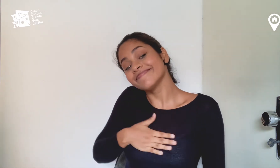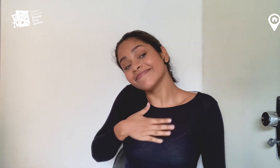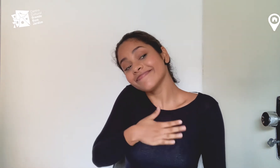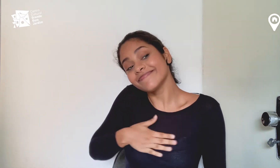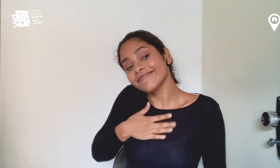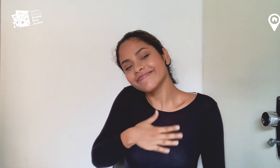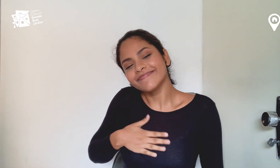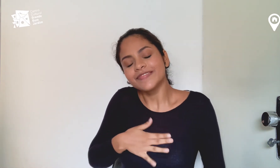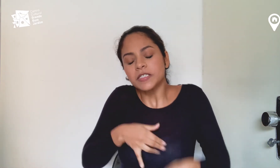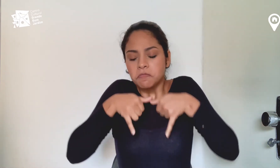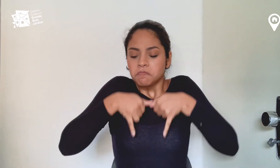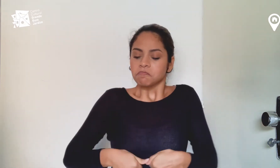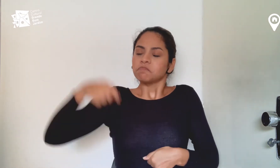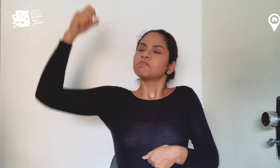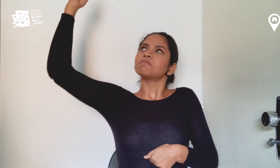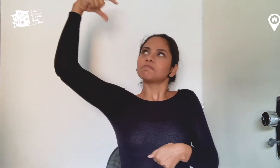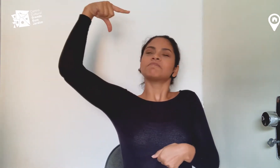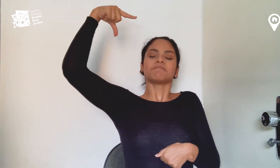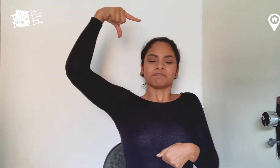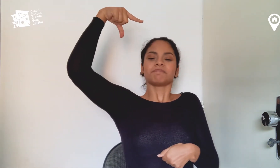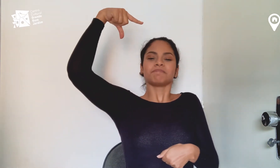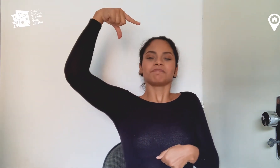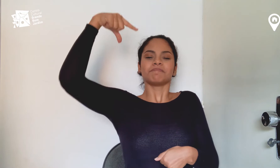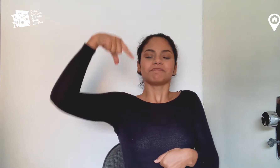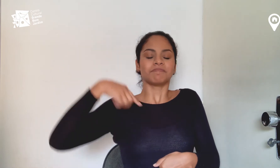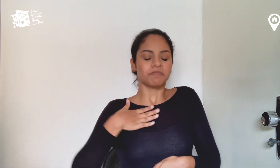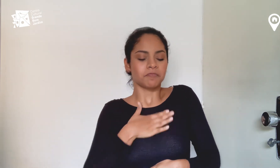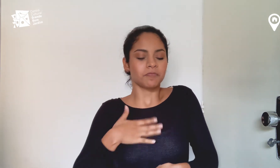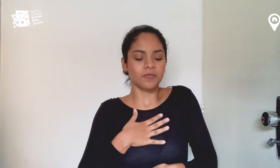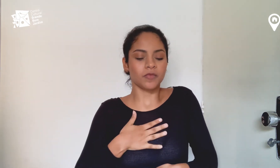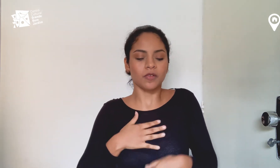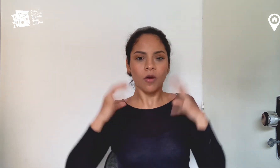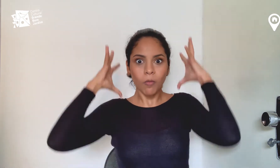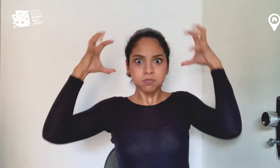Gosto de ficar ao sol, leãozinho, de molhar minha juba.